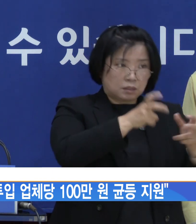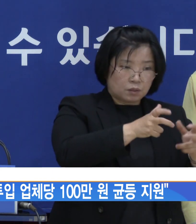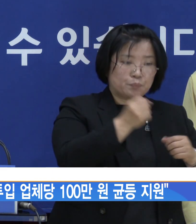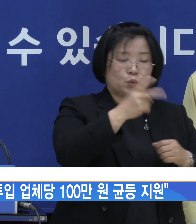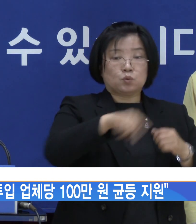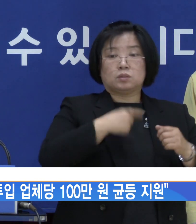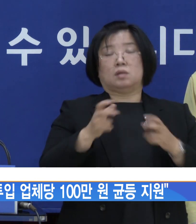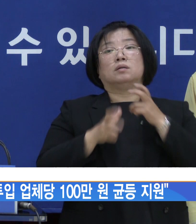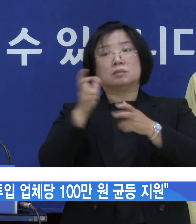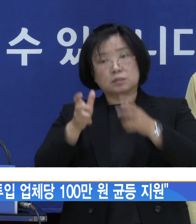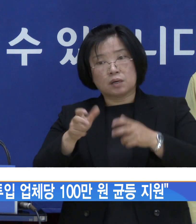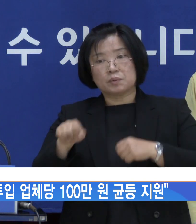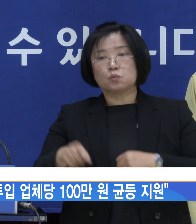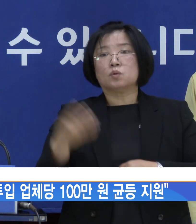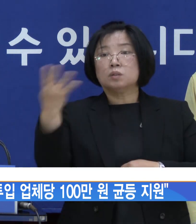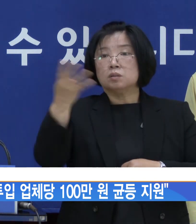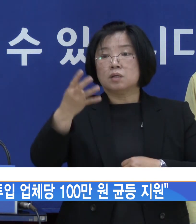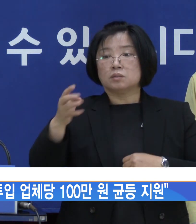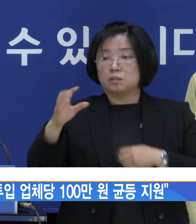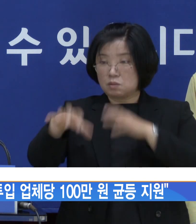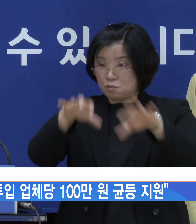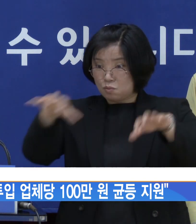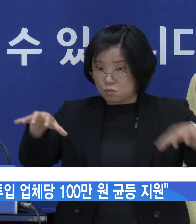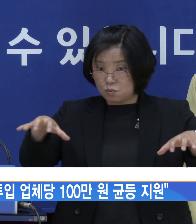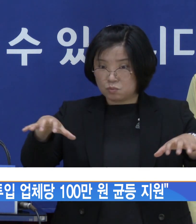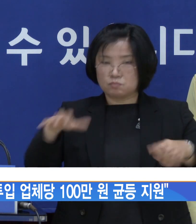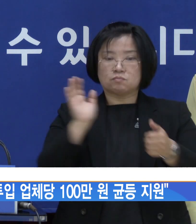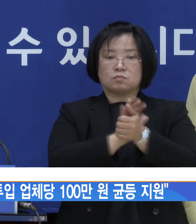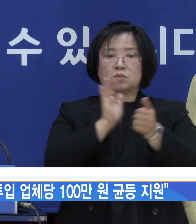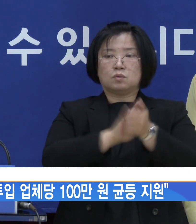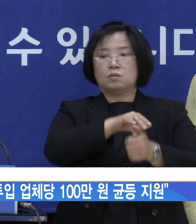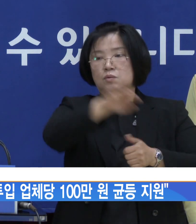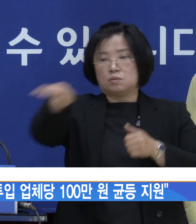소상공인 4천여 업체가 지원 대상입니다.